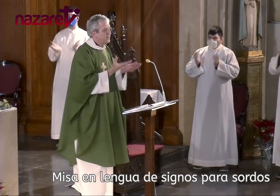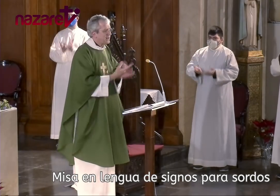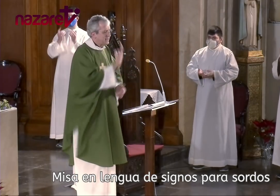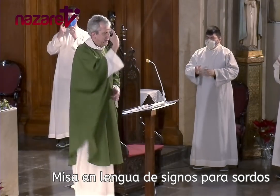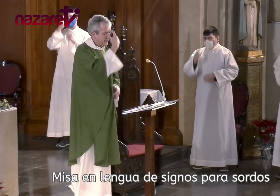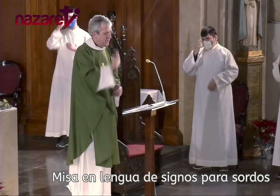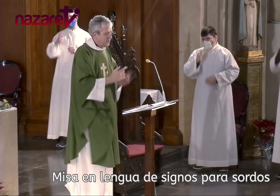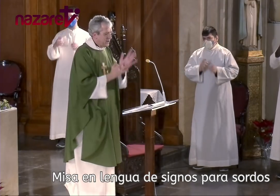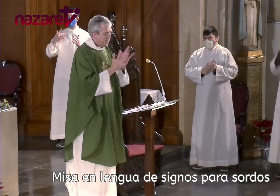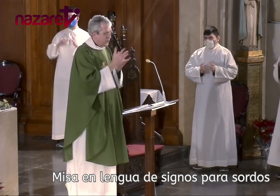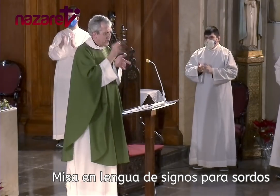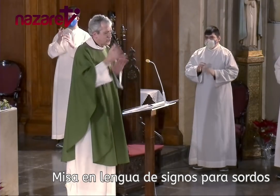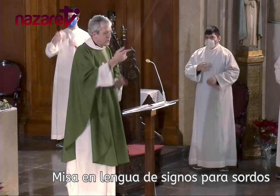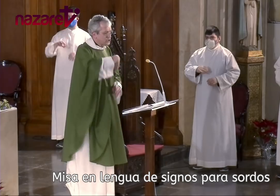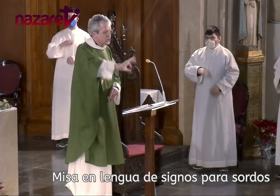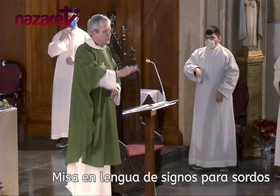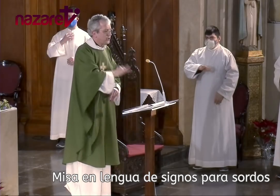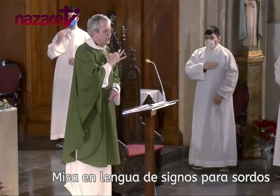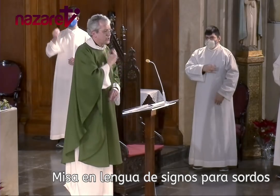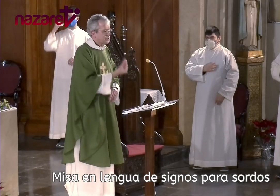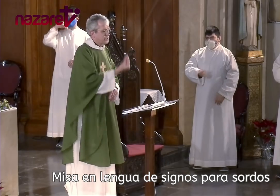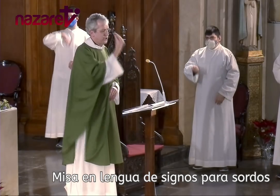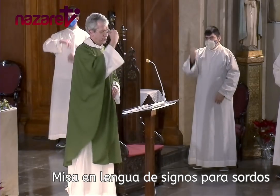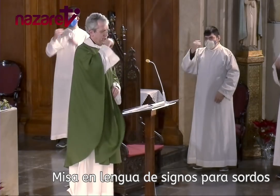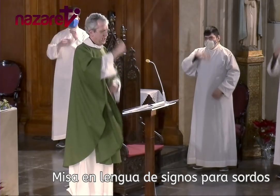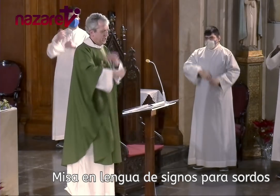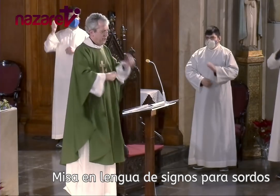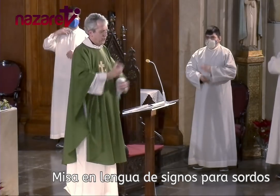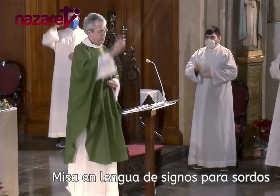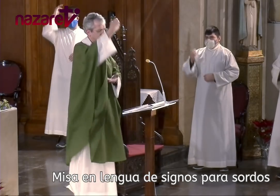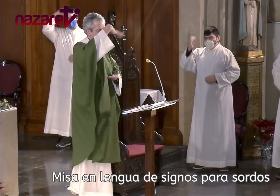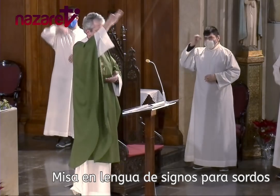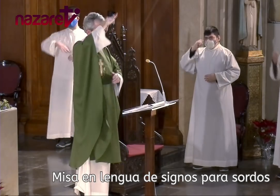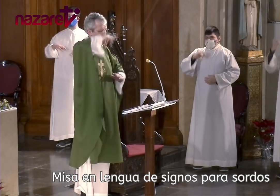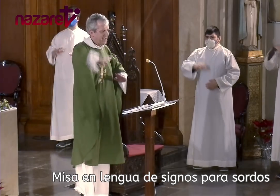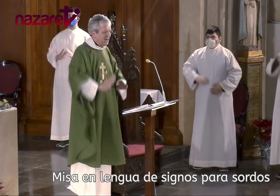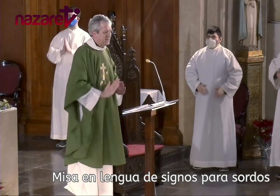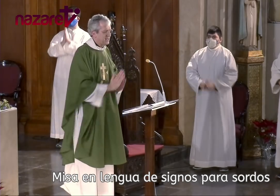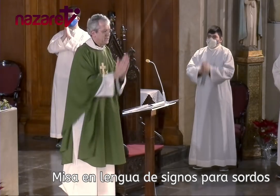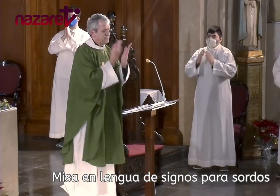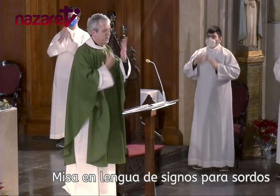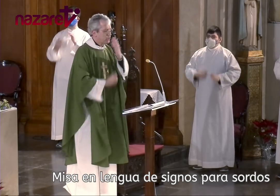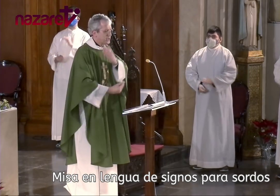la tierra. Creo en Jesucristo, su único Hijo, nuestro Señor, que fue concebido por obra y gracia del Espíritu